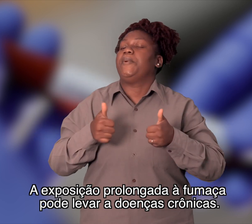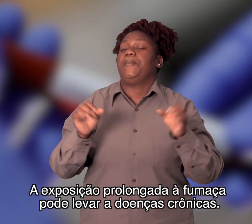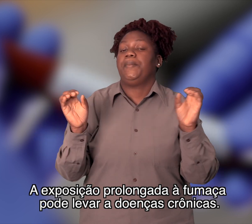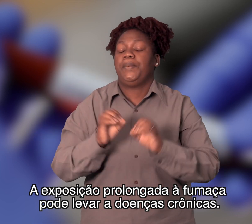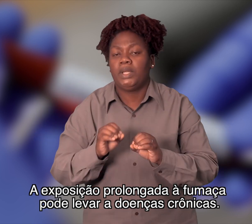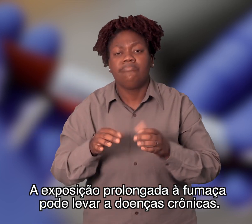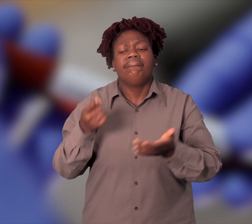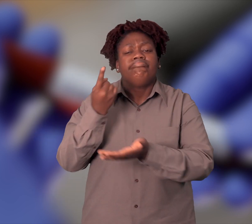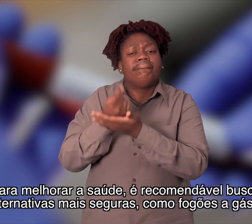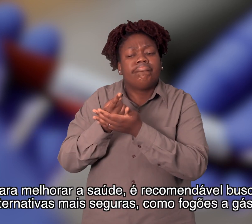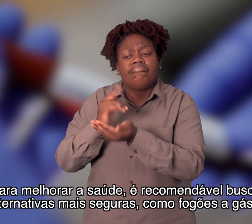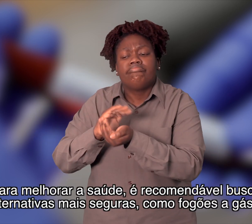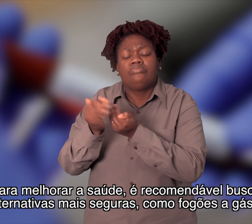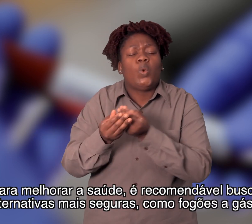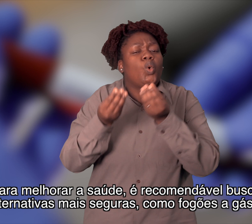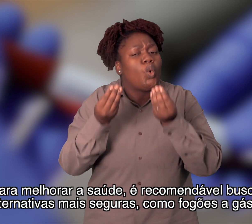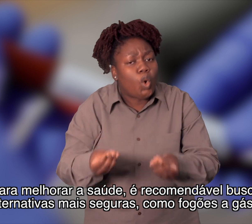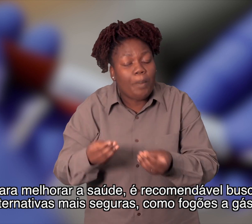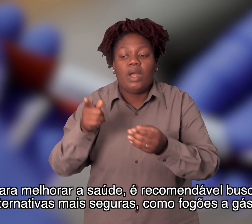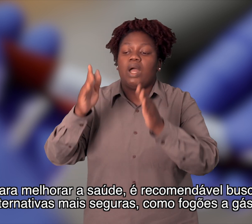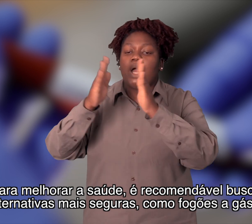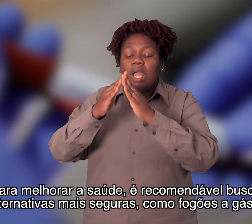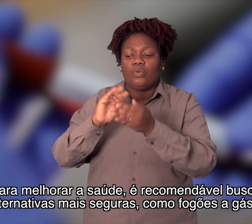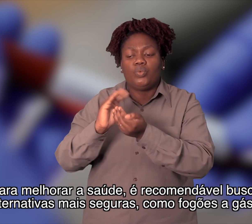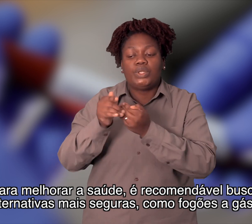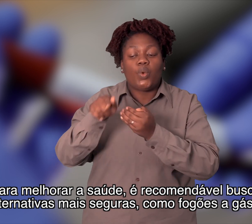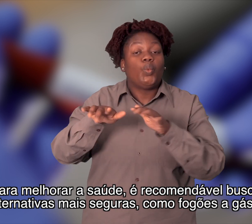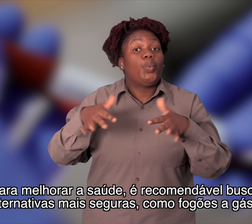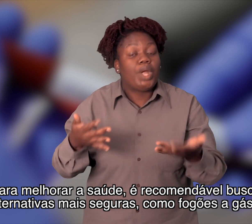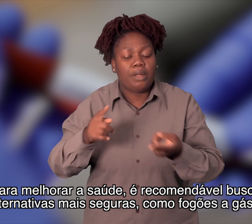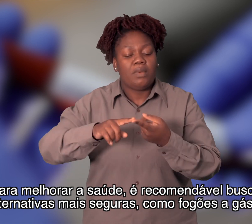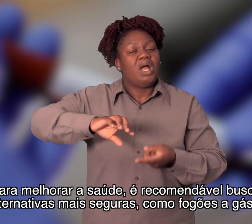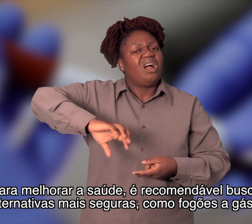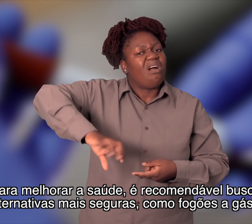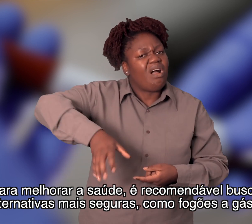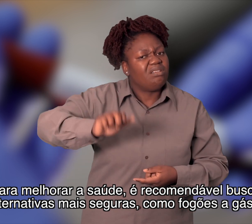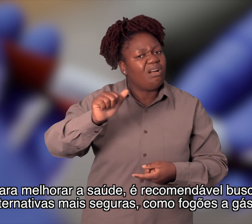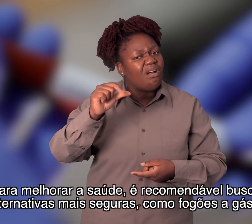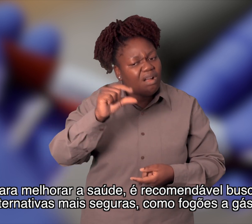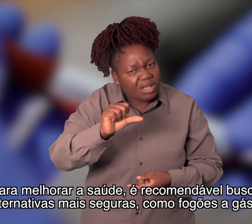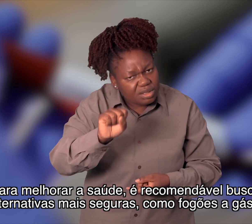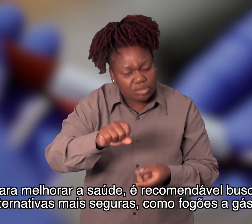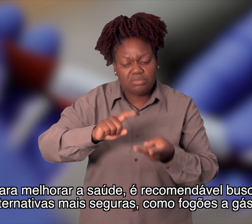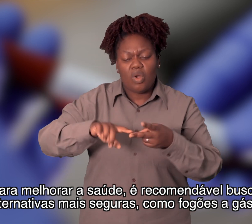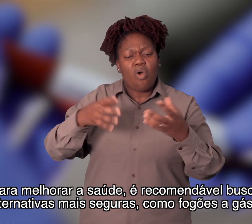crônicas. Para melhorar a saúde, é recomendável buscar alternativas mais seguras, como fogões a gás,